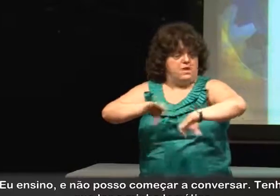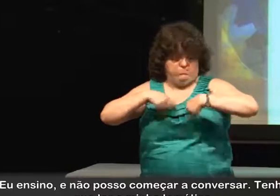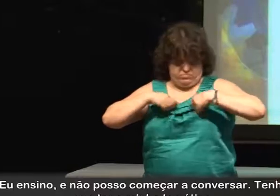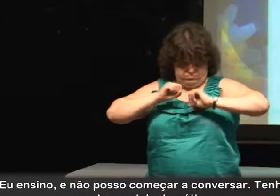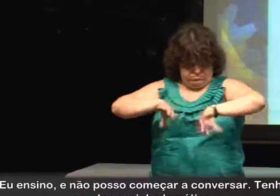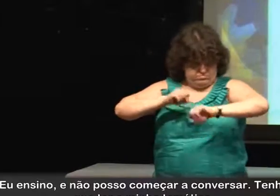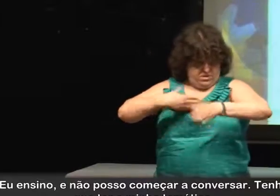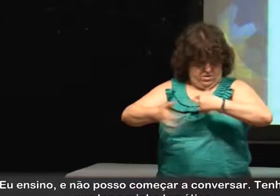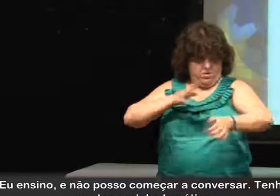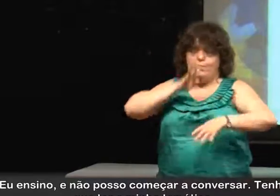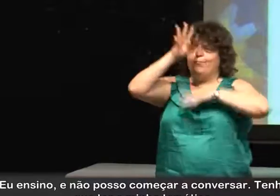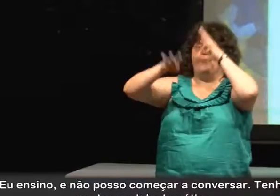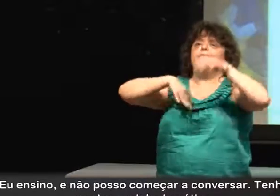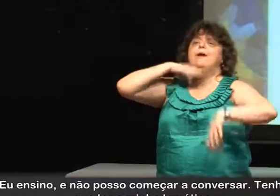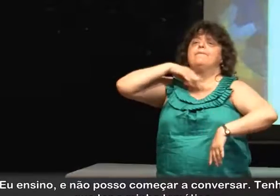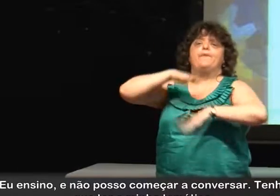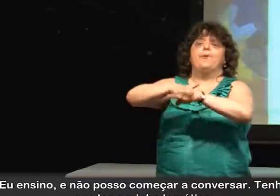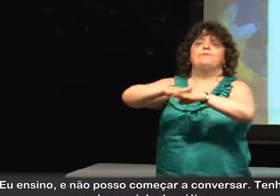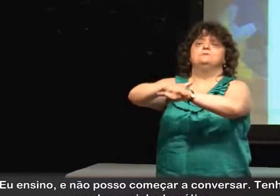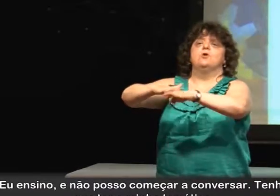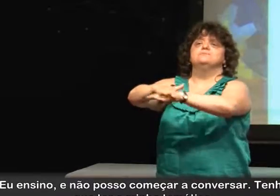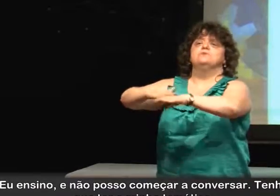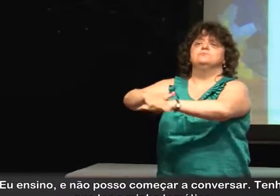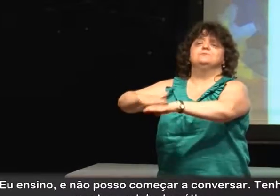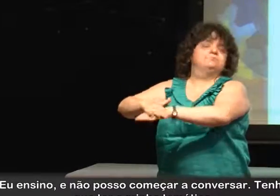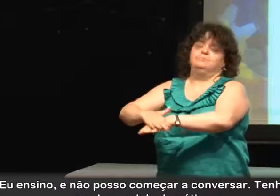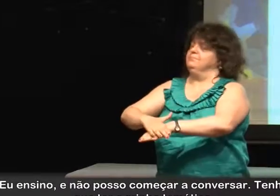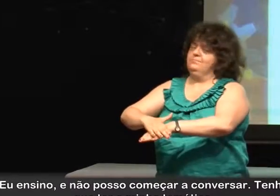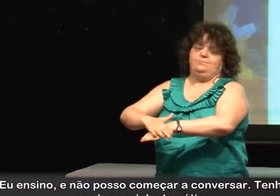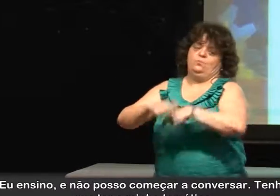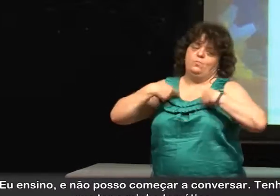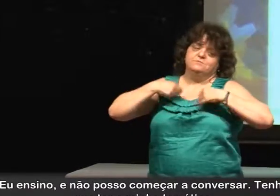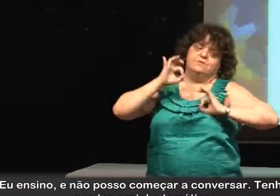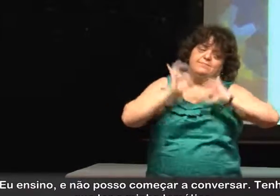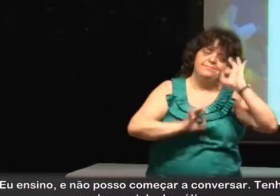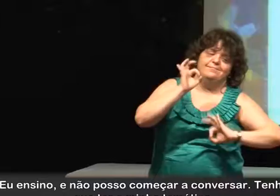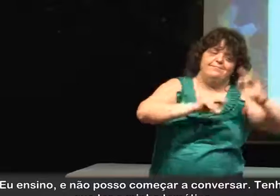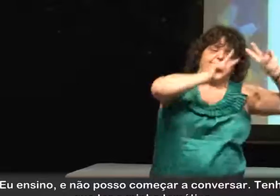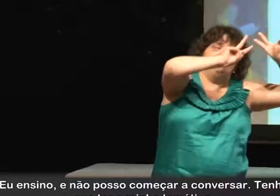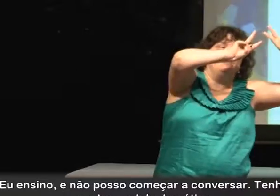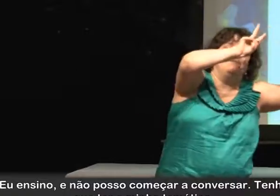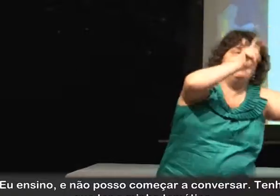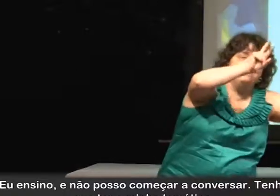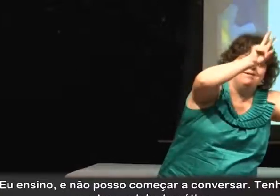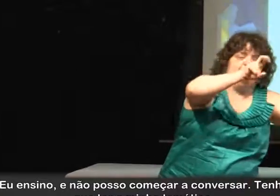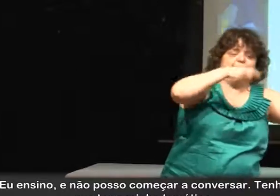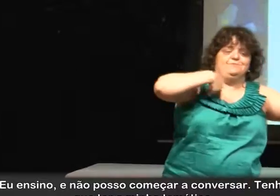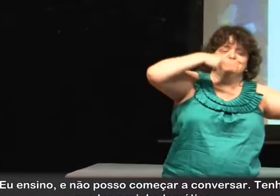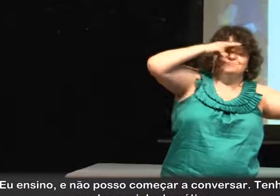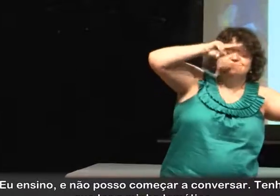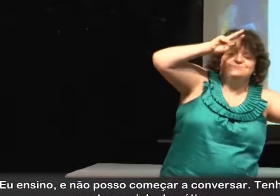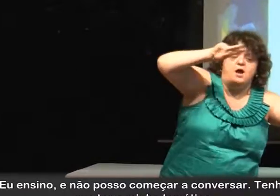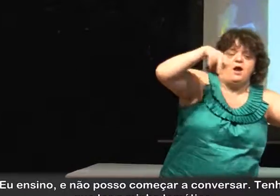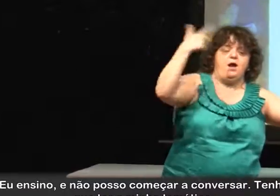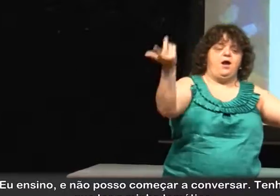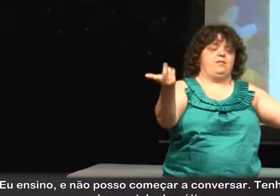Eu ensino, eu não posso inventar um bate-papo, conversar. Eu tenho que ter a